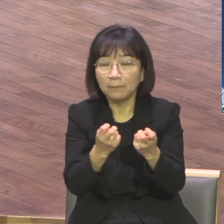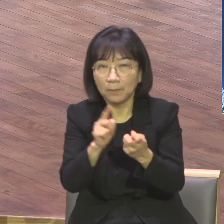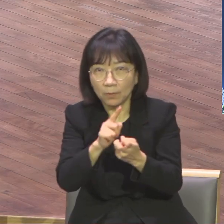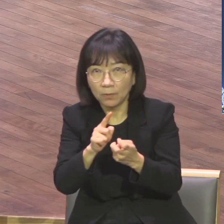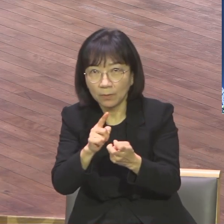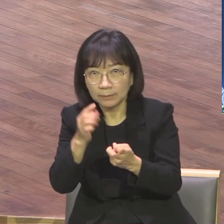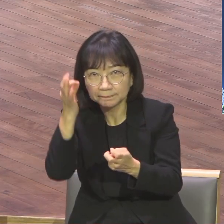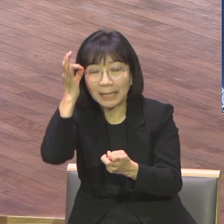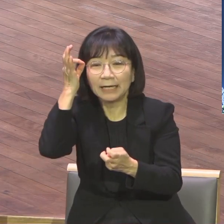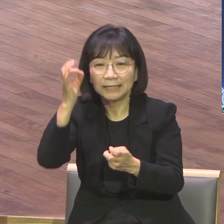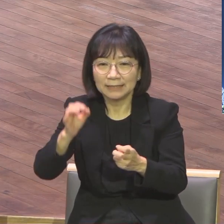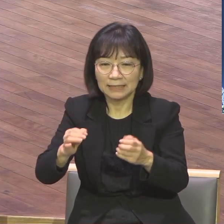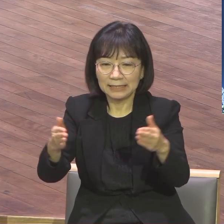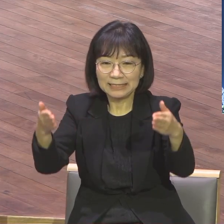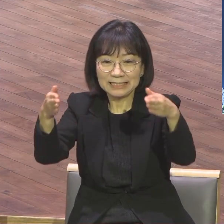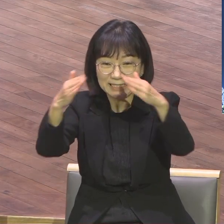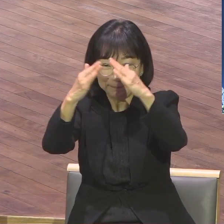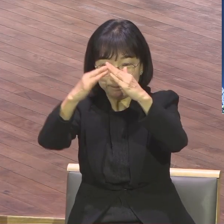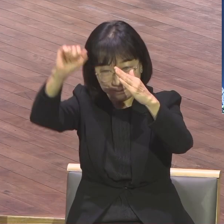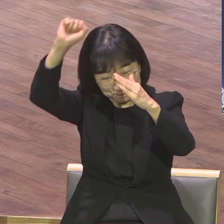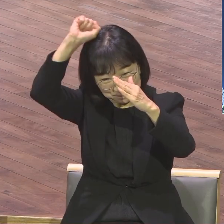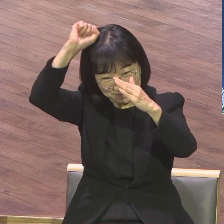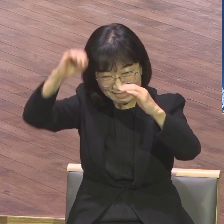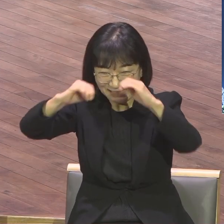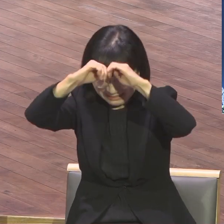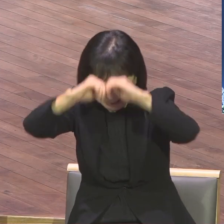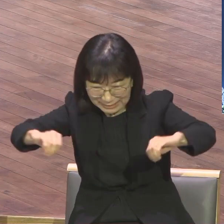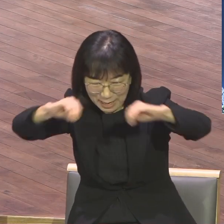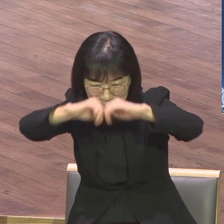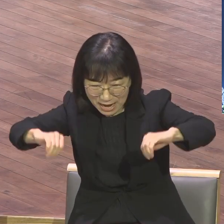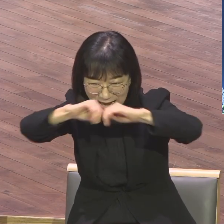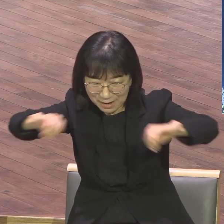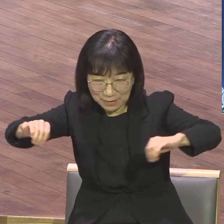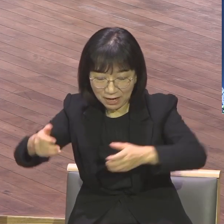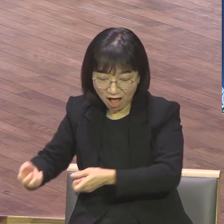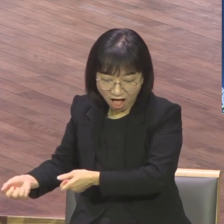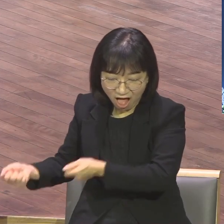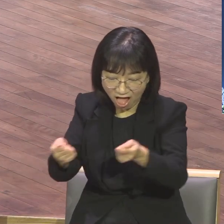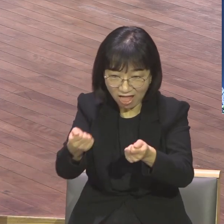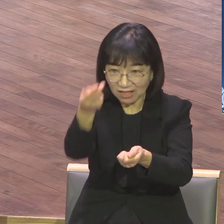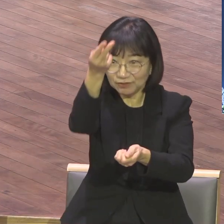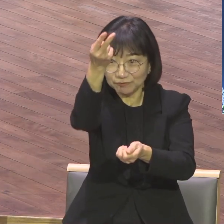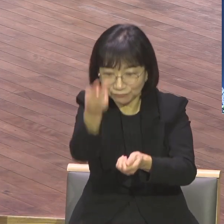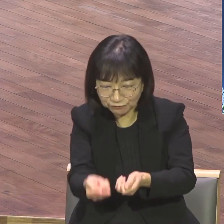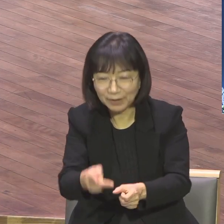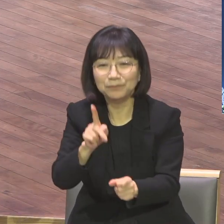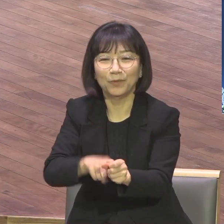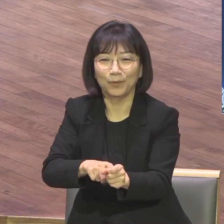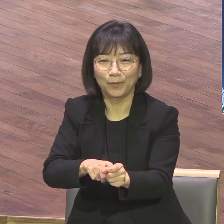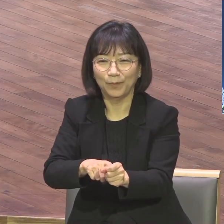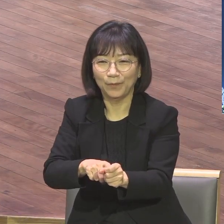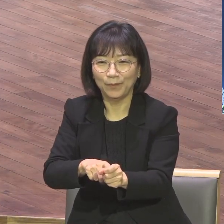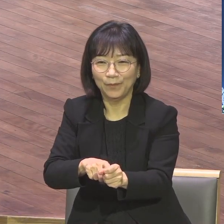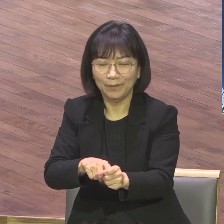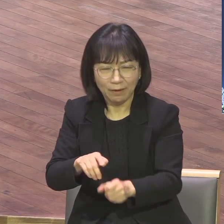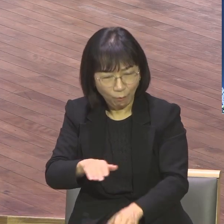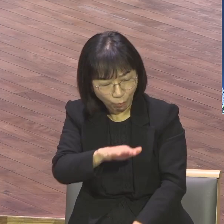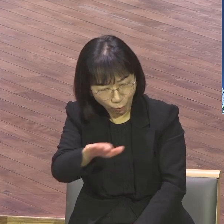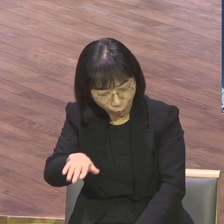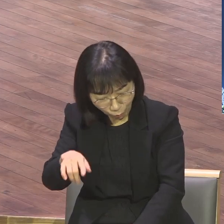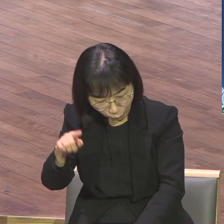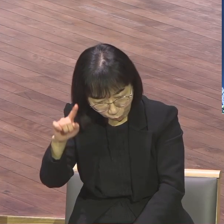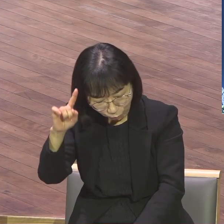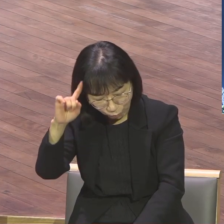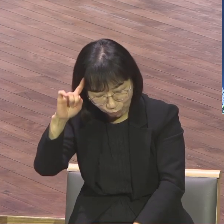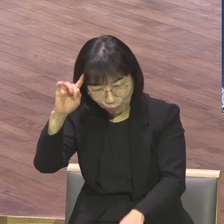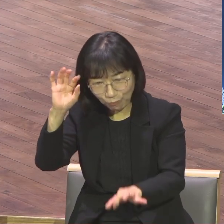뜯는 겁니다. 지붕을 뜯어 그 중풍병자를 달아내리는 것입니다. 여러분 지금 우리 생각할 때 이해가